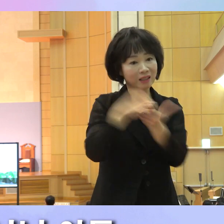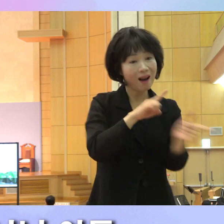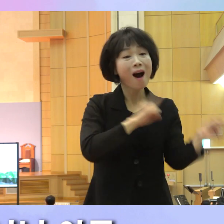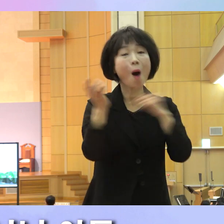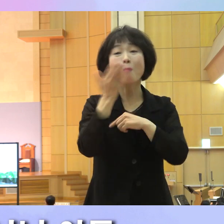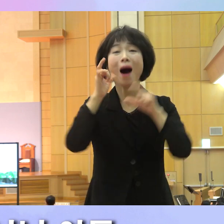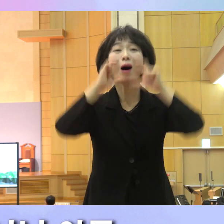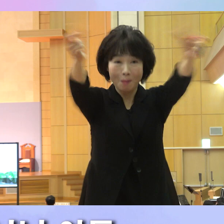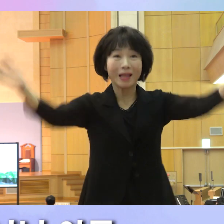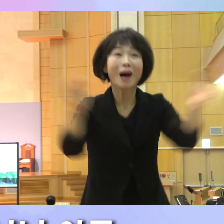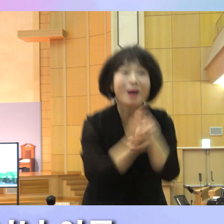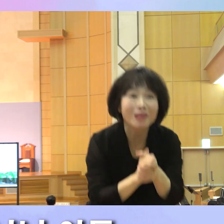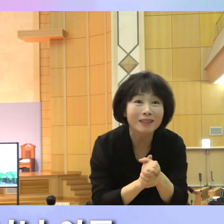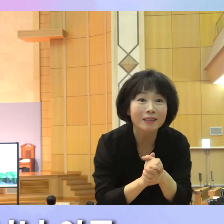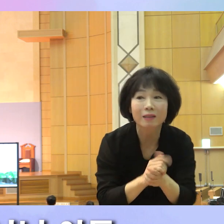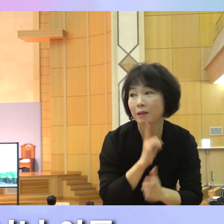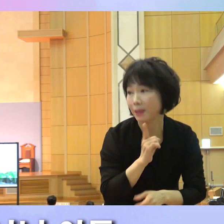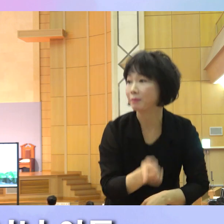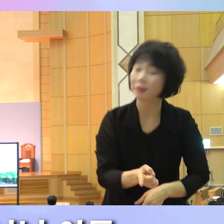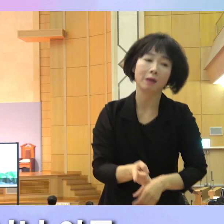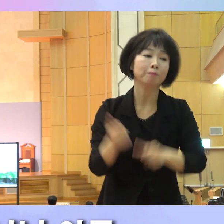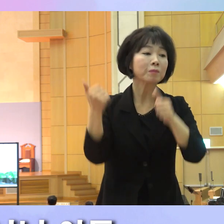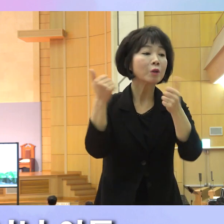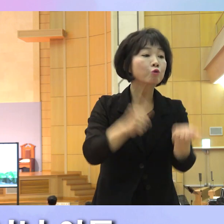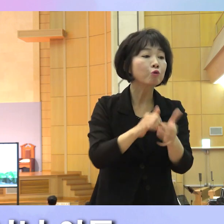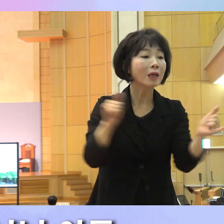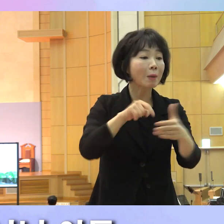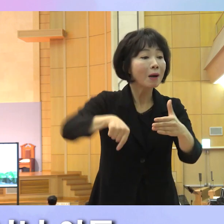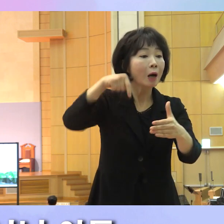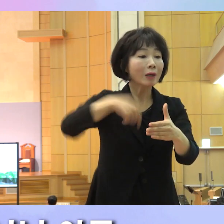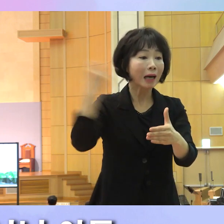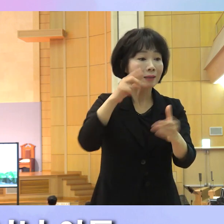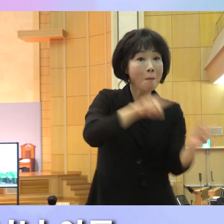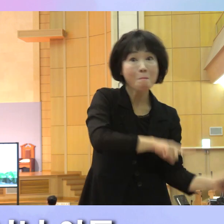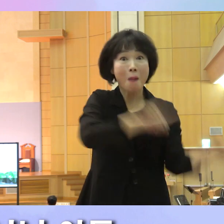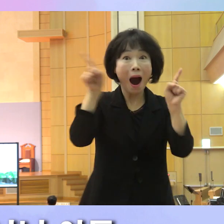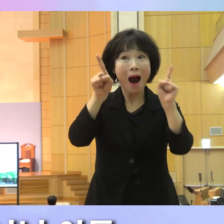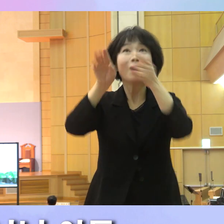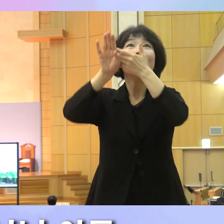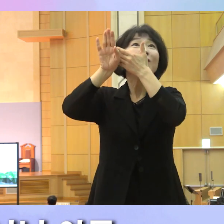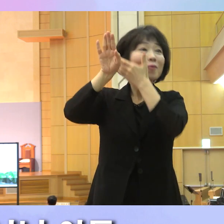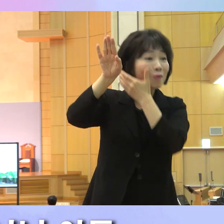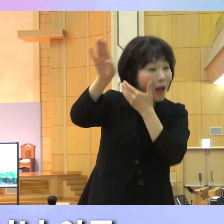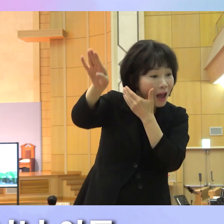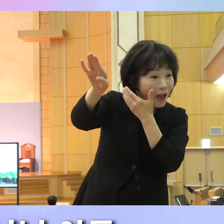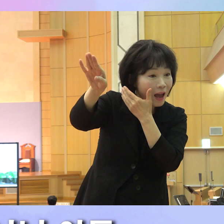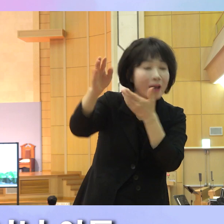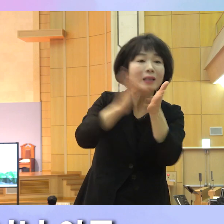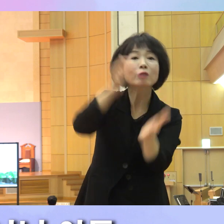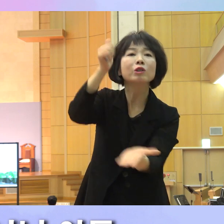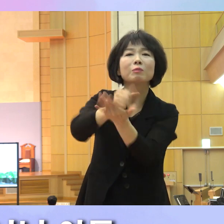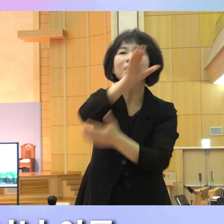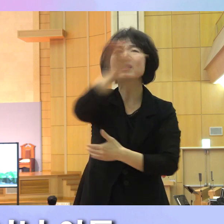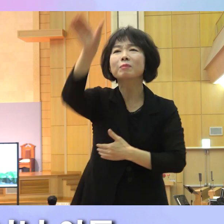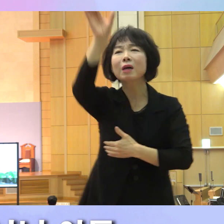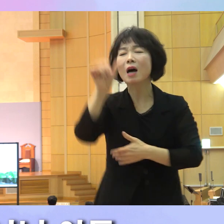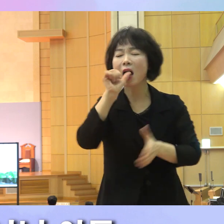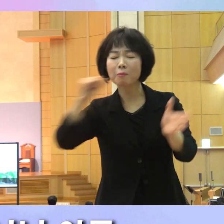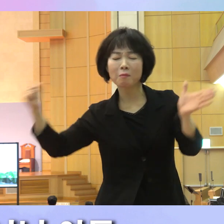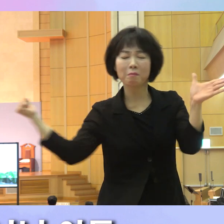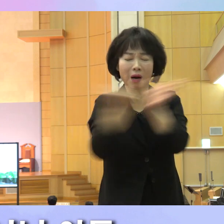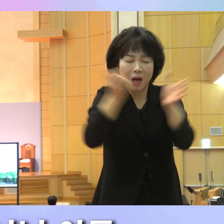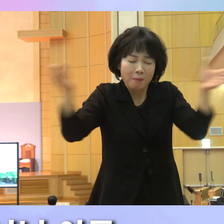죽었다가 살아날 걸 지금 말하는 것입니다. 죽은 자 가운데서 살아나신 후에야, 예수님이 십자가에 죽었다가 3일